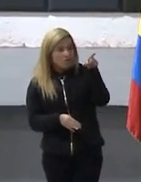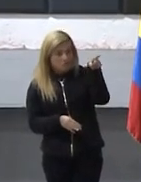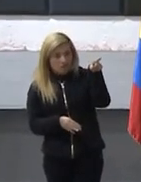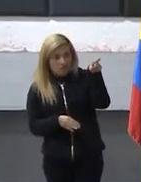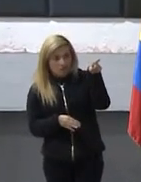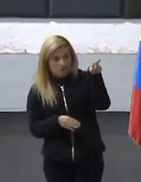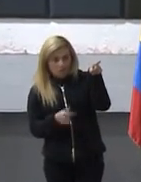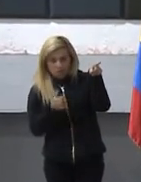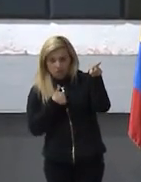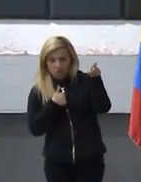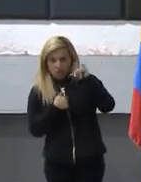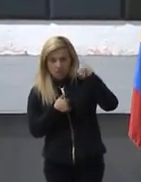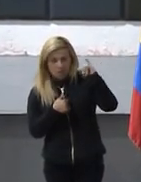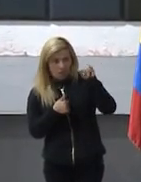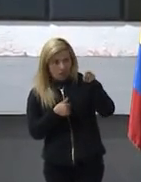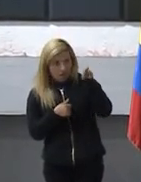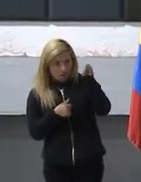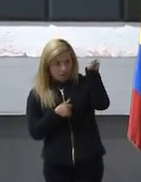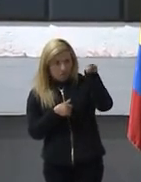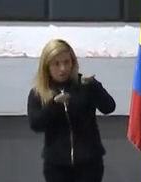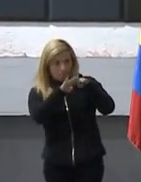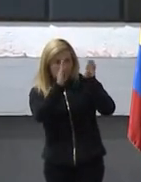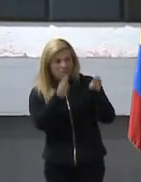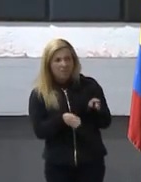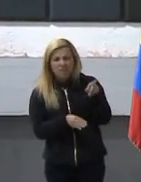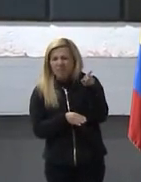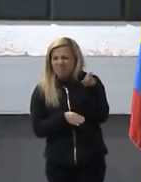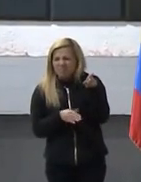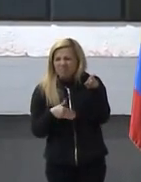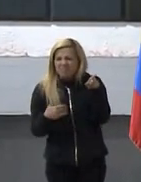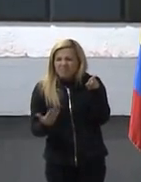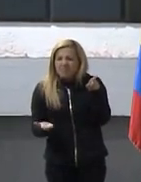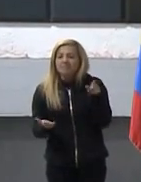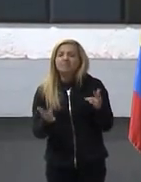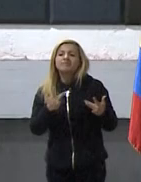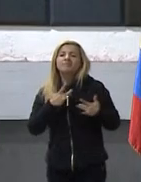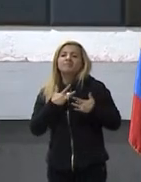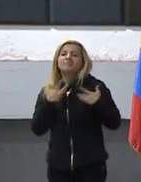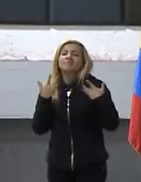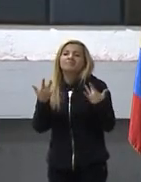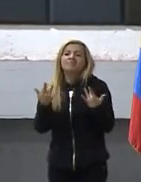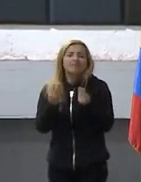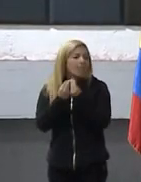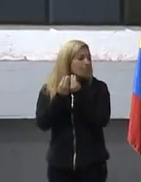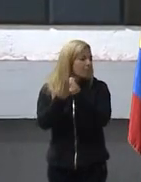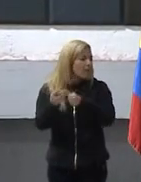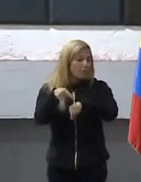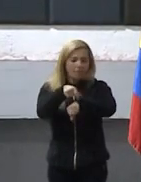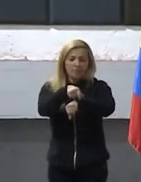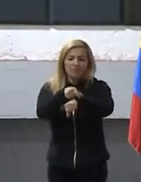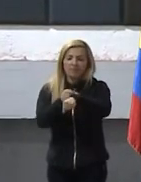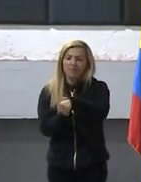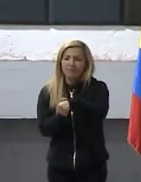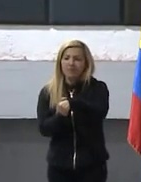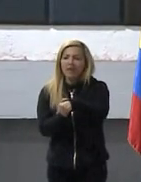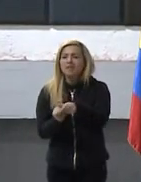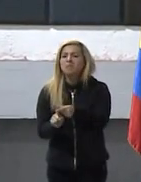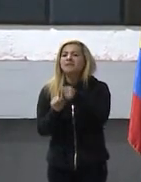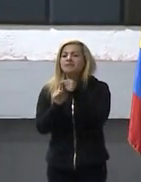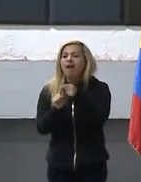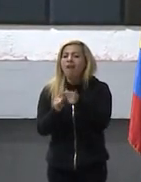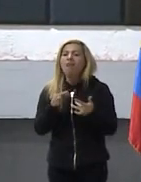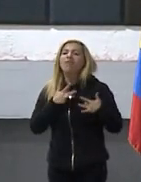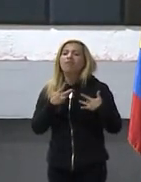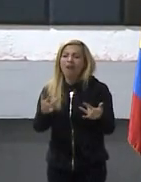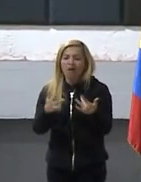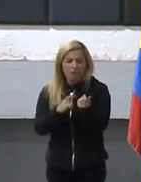hacia mi izquierda en esta mesa vamos a estar obsequiando unas manillas que preparamos para el día de hoy son